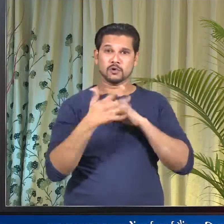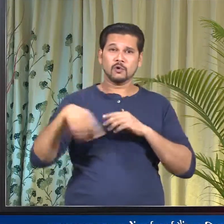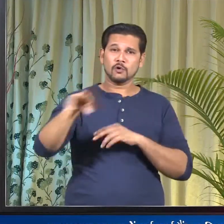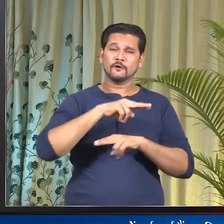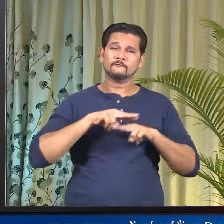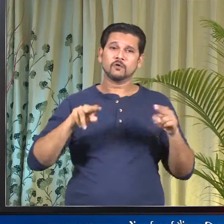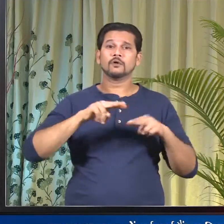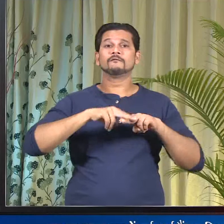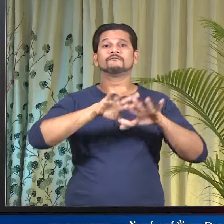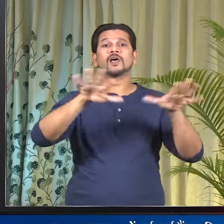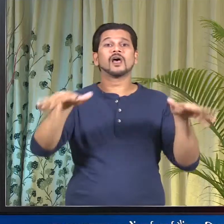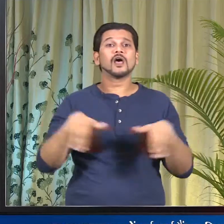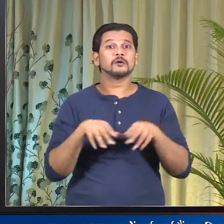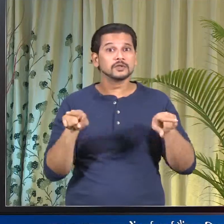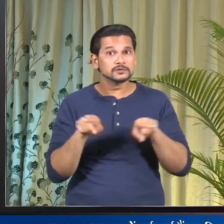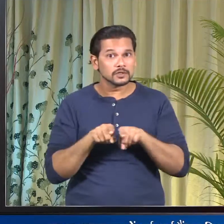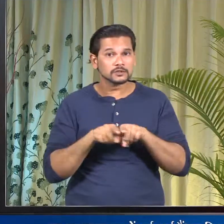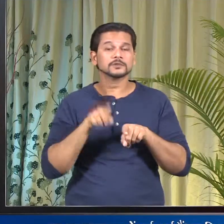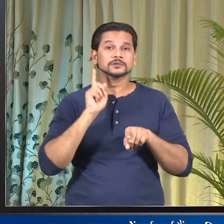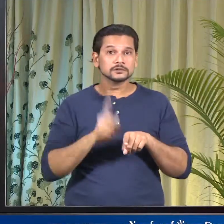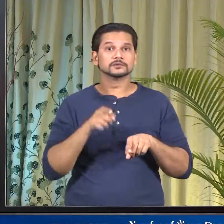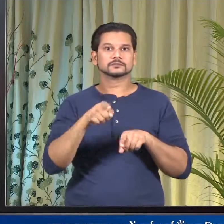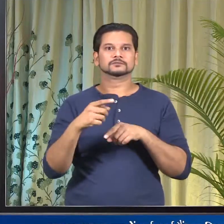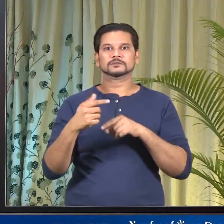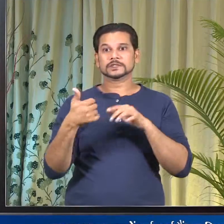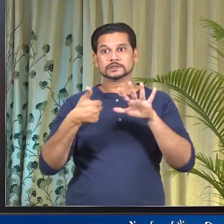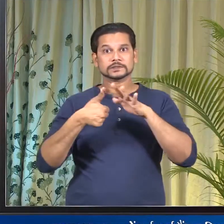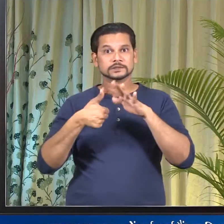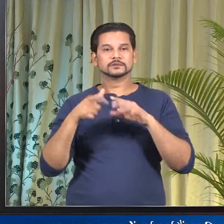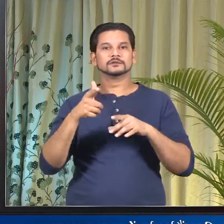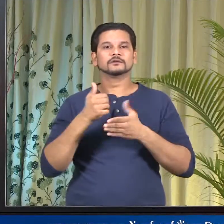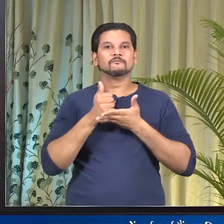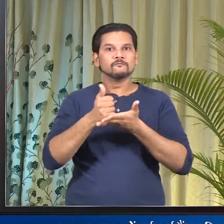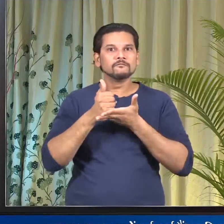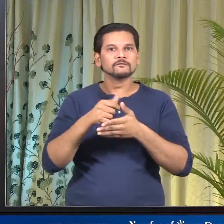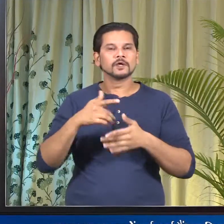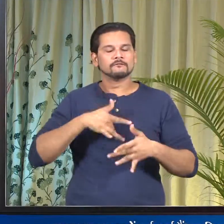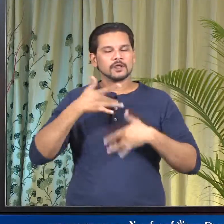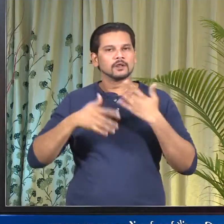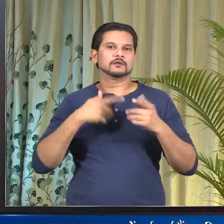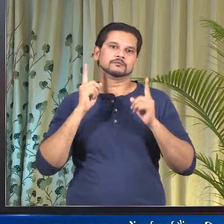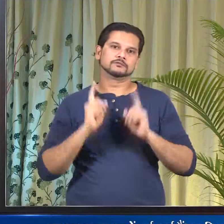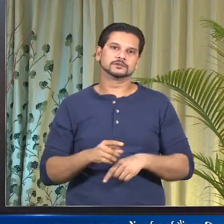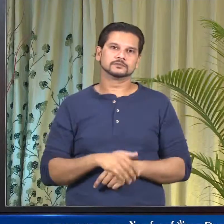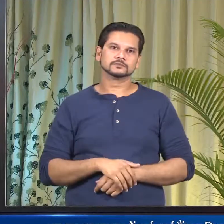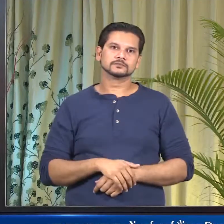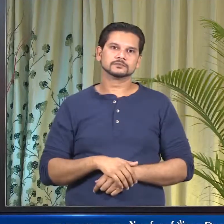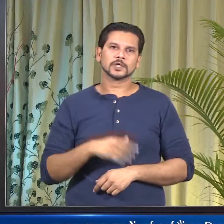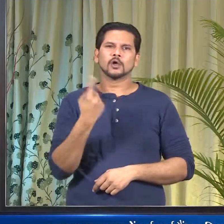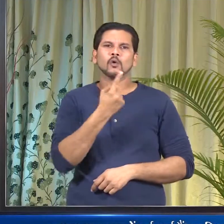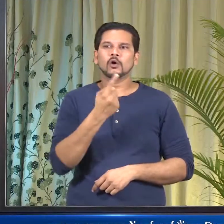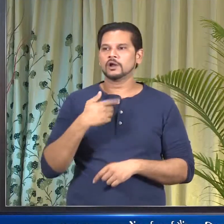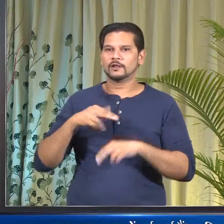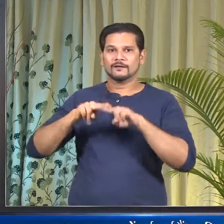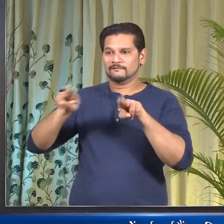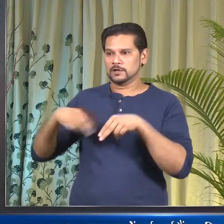प्रती शुब भावना, सहयोग की भावना हमारी रहती है, ऐसे नहीं, चार छे सदस्यों का